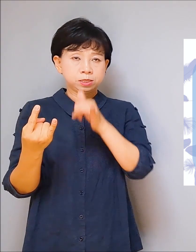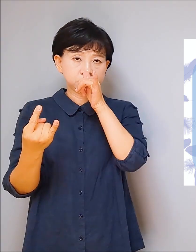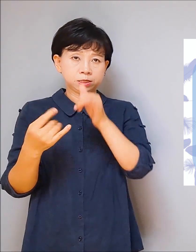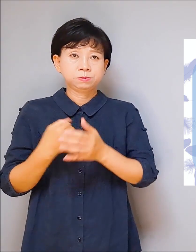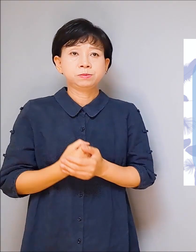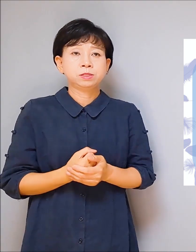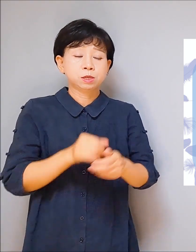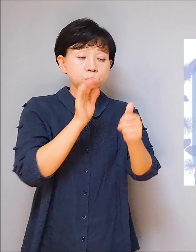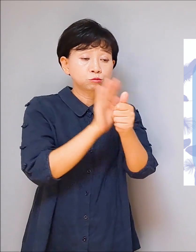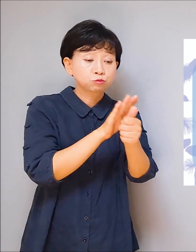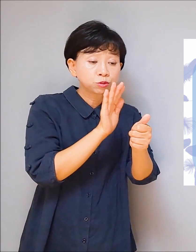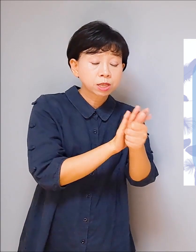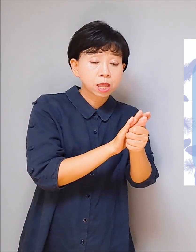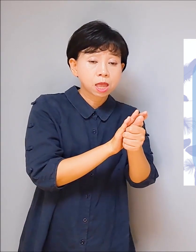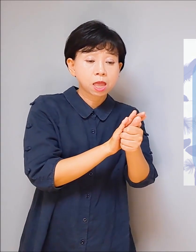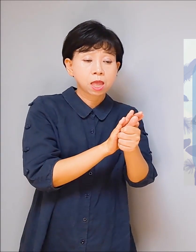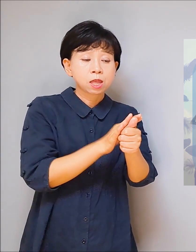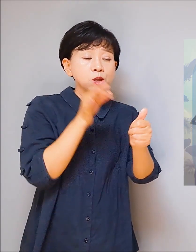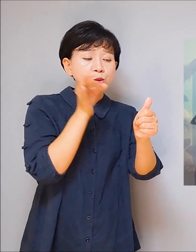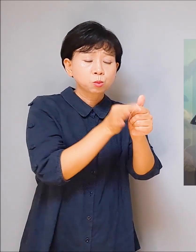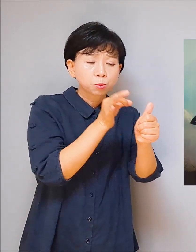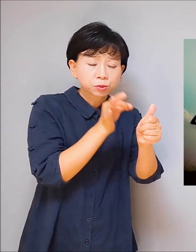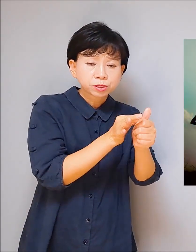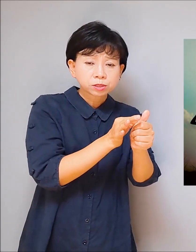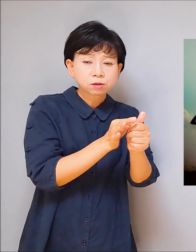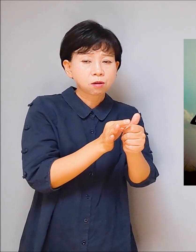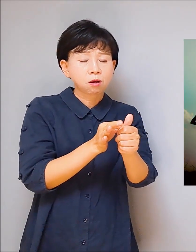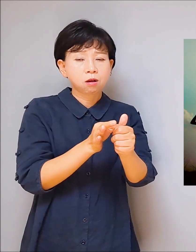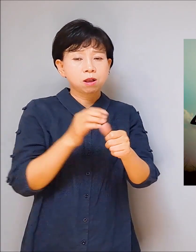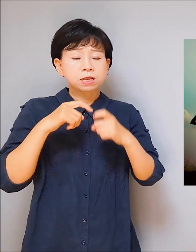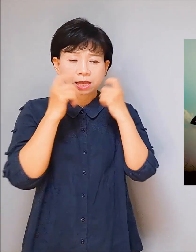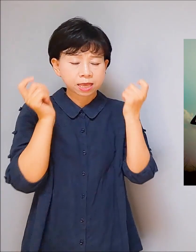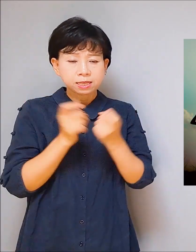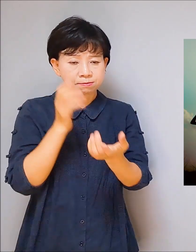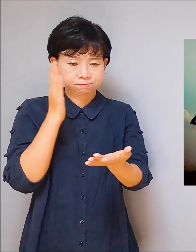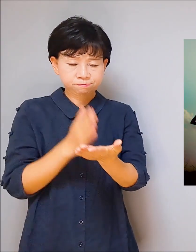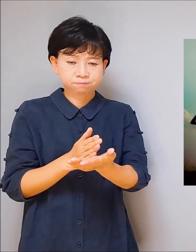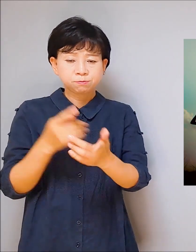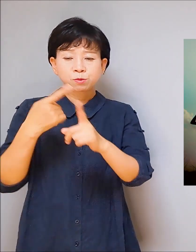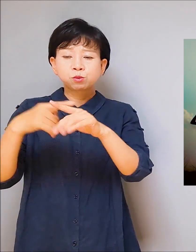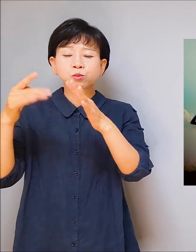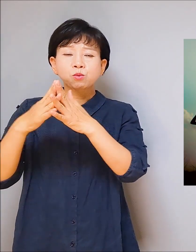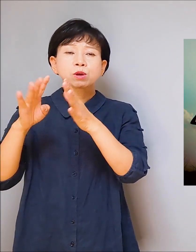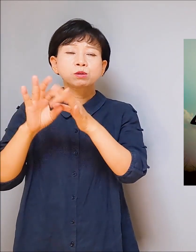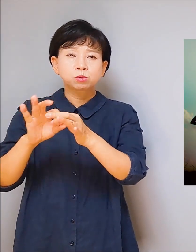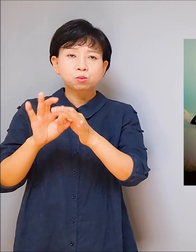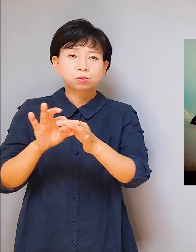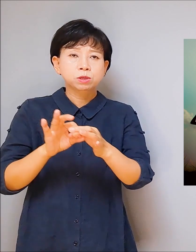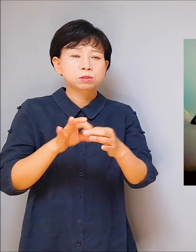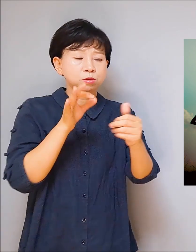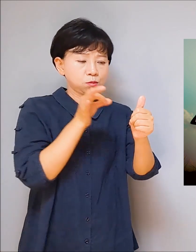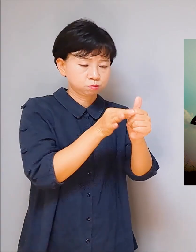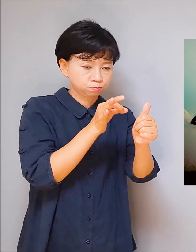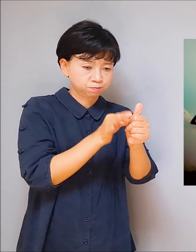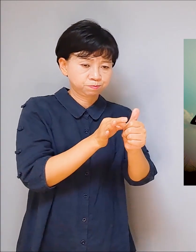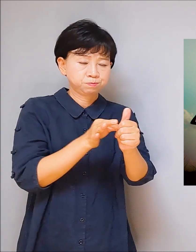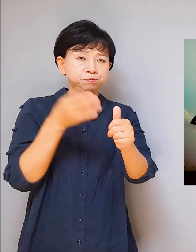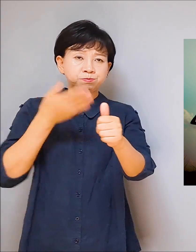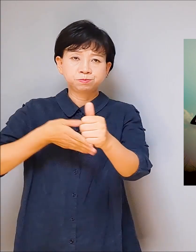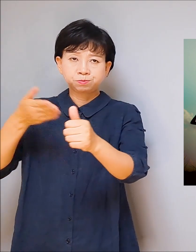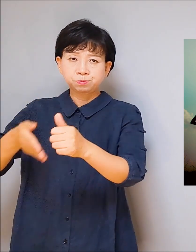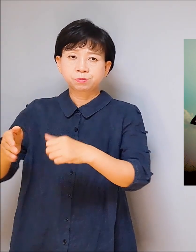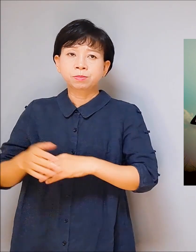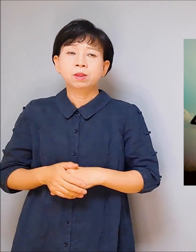하지 마시고 교회를 통해 하시기 바랍니다. 여름 성경학교와 수련회, 단기 선교가